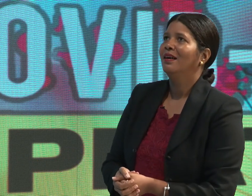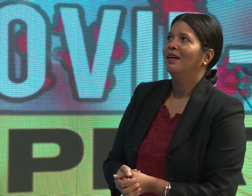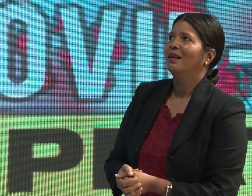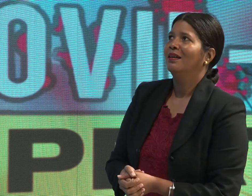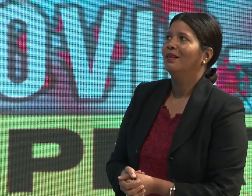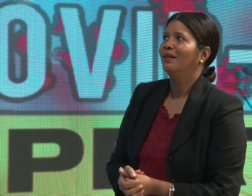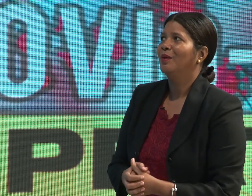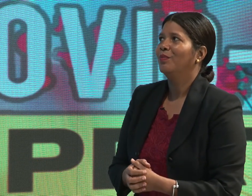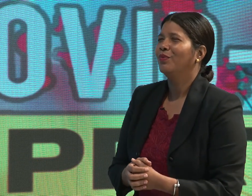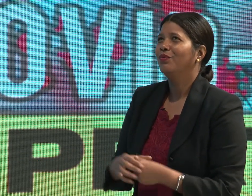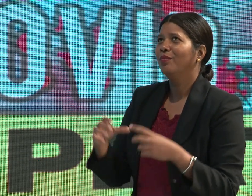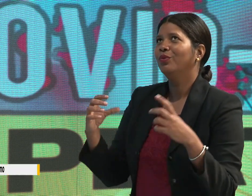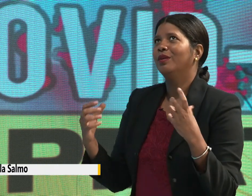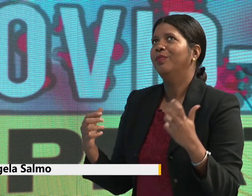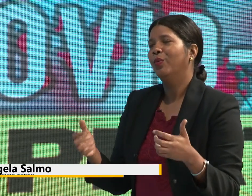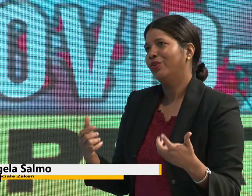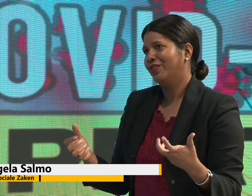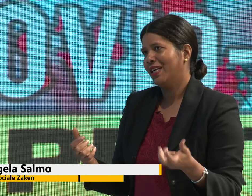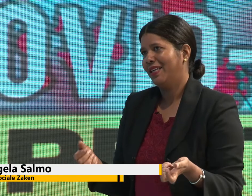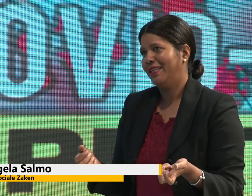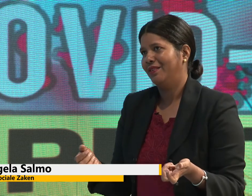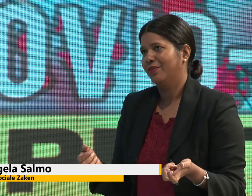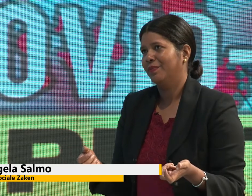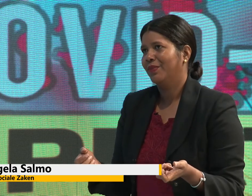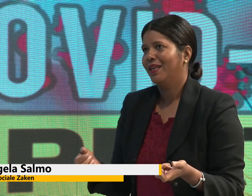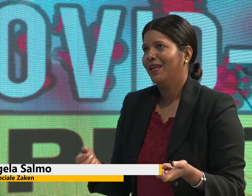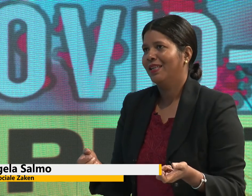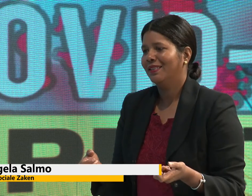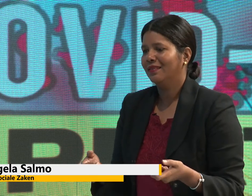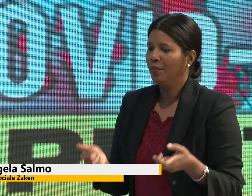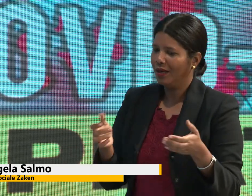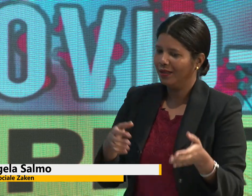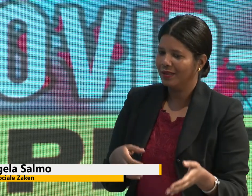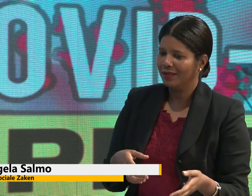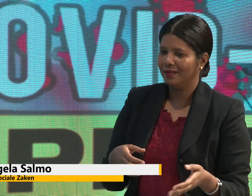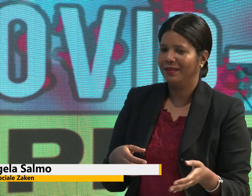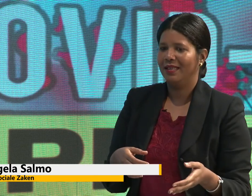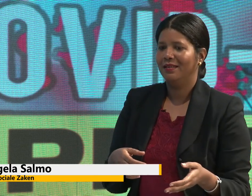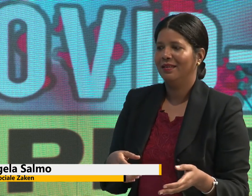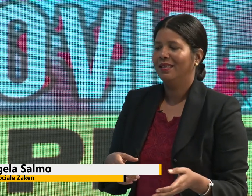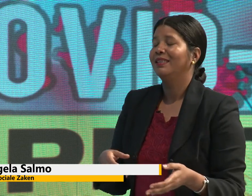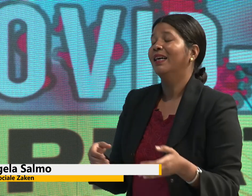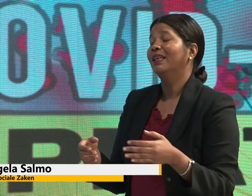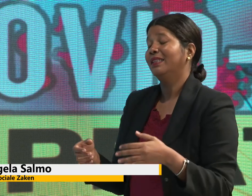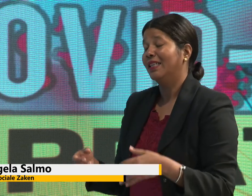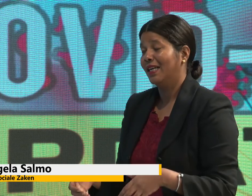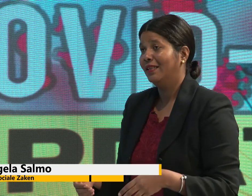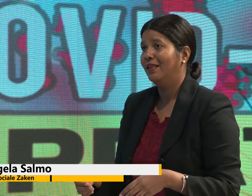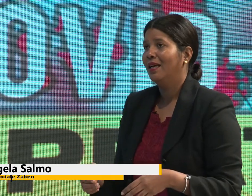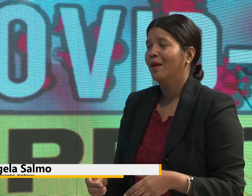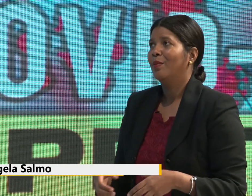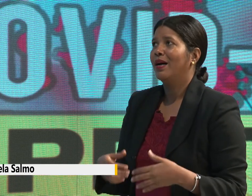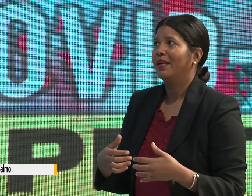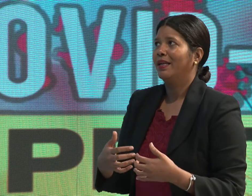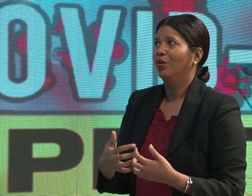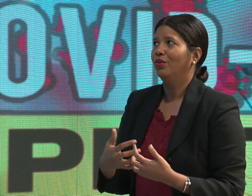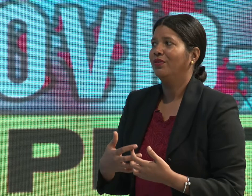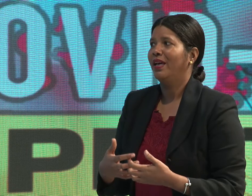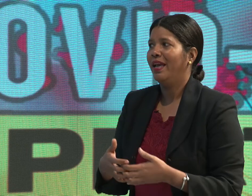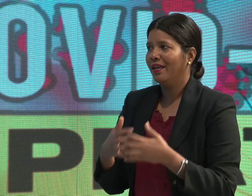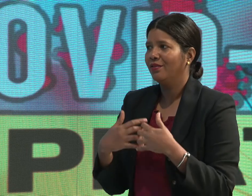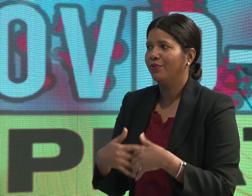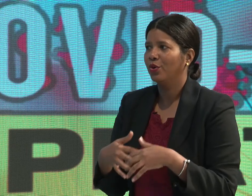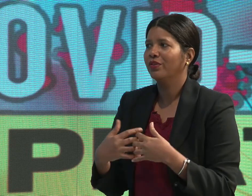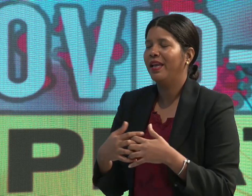elkaar. We moeten bewuster gaan leven. Het is makkelijker gezegd dan gedaan, maar in